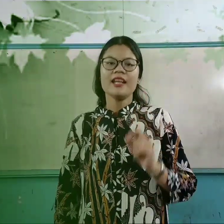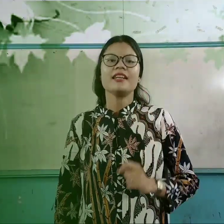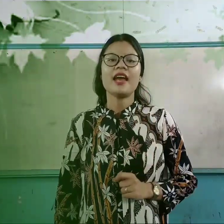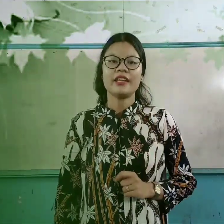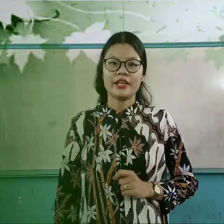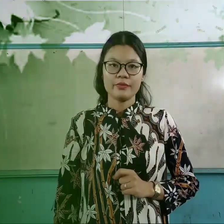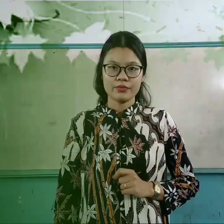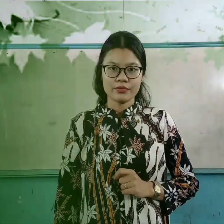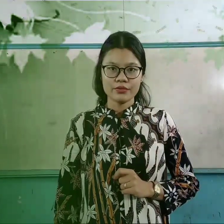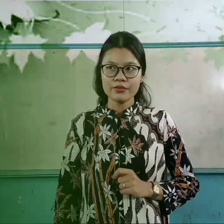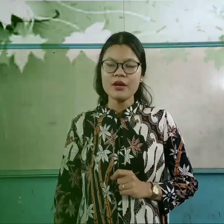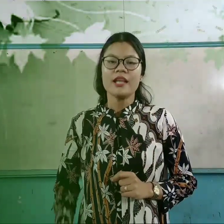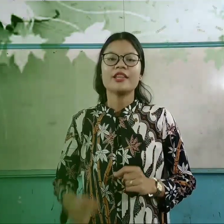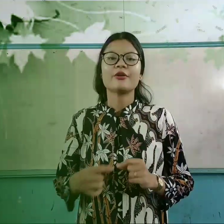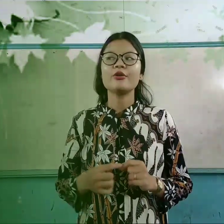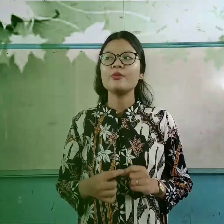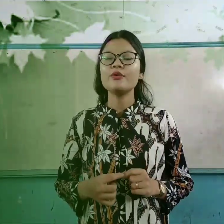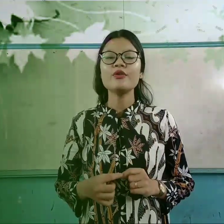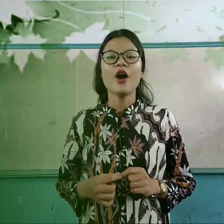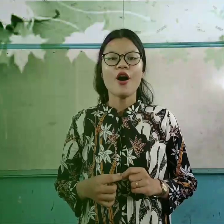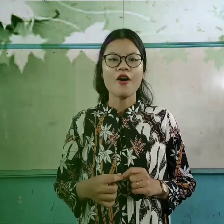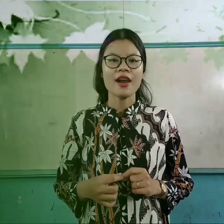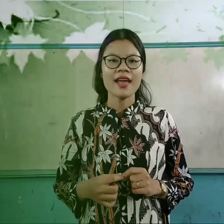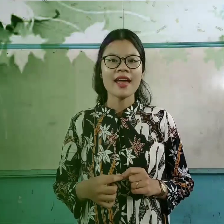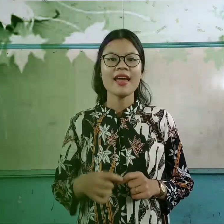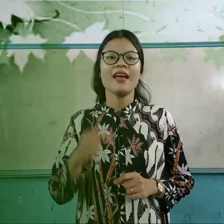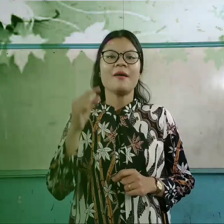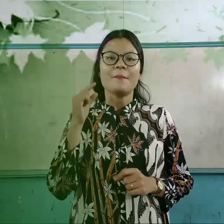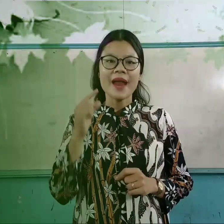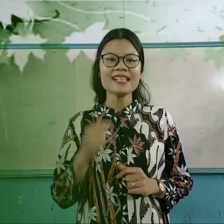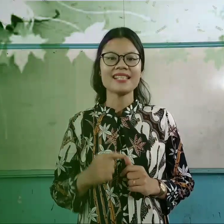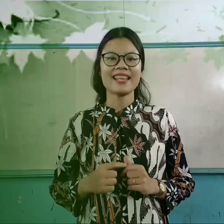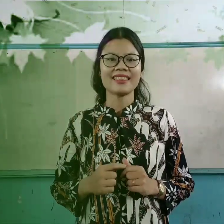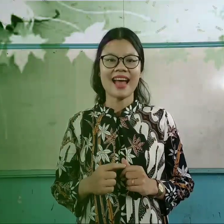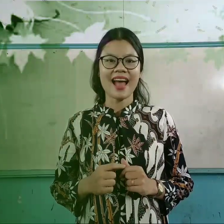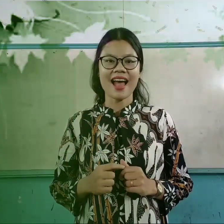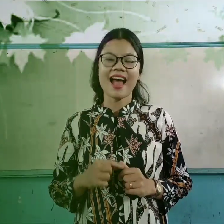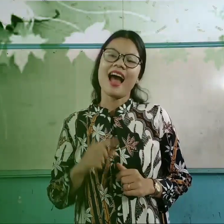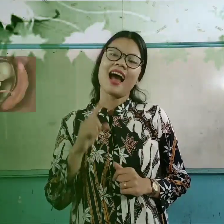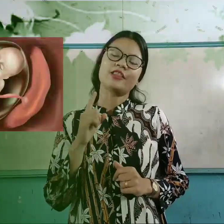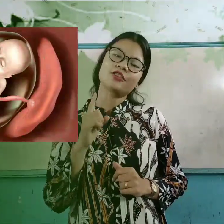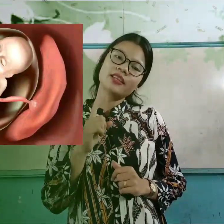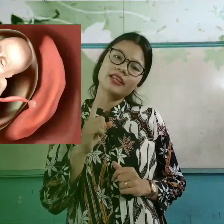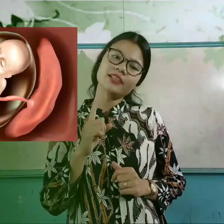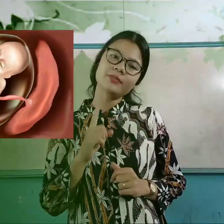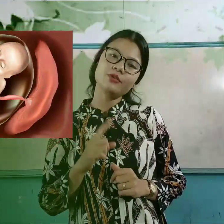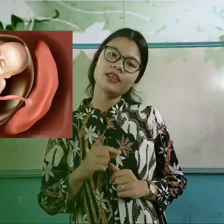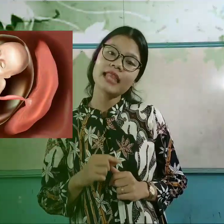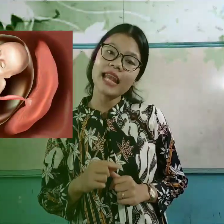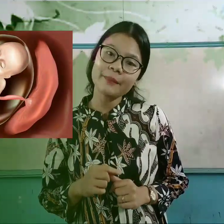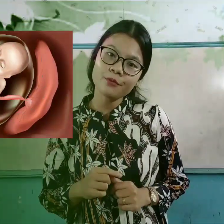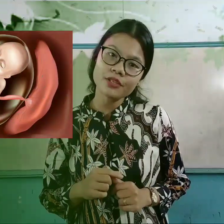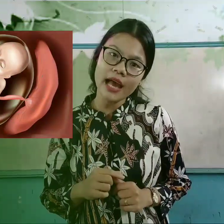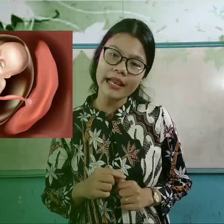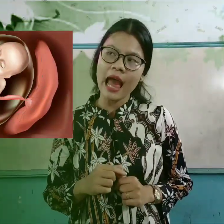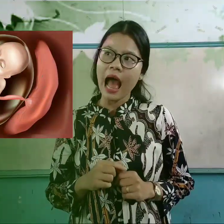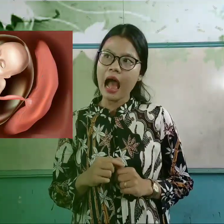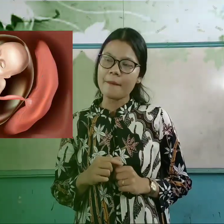janin dan ibu terhubung oleh plasenta atau sering disebut tali pusar. Apa